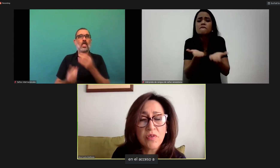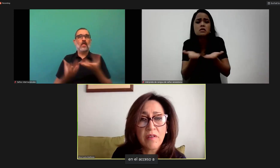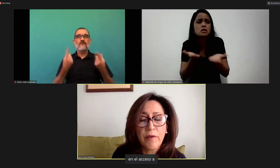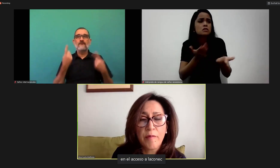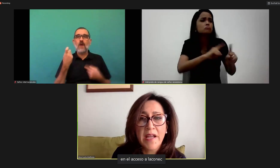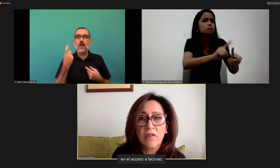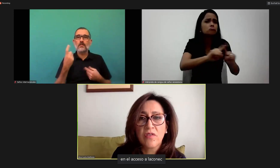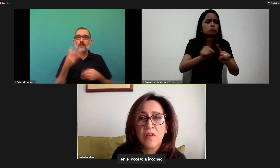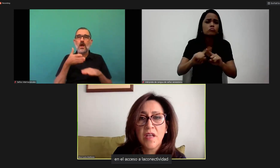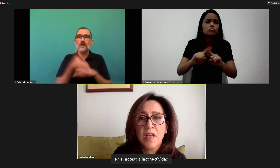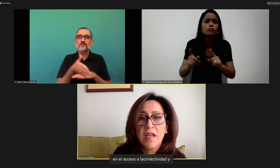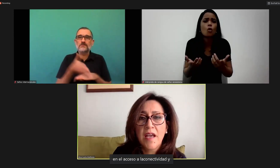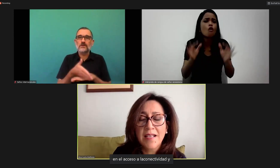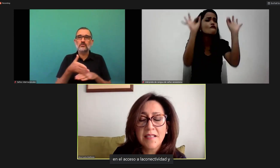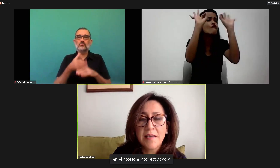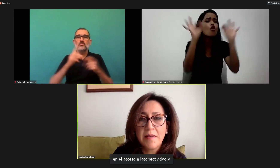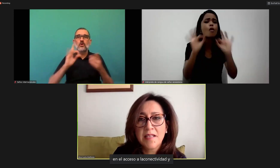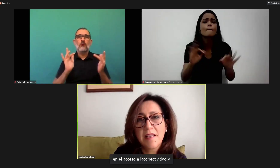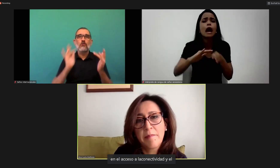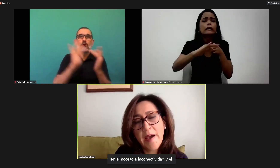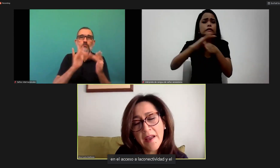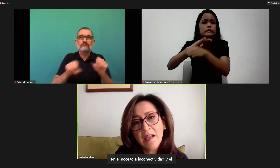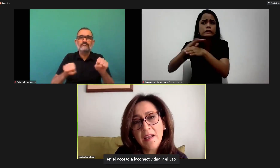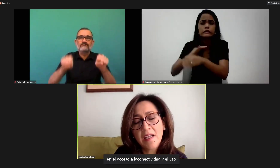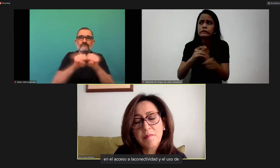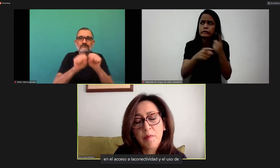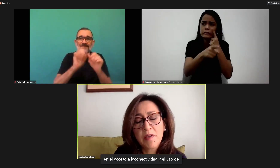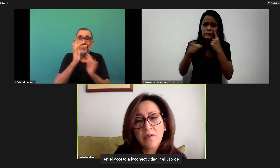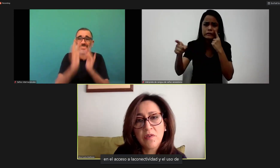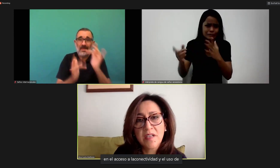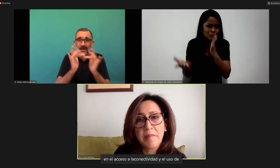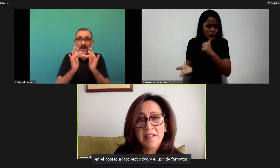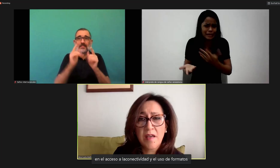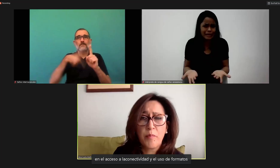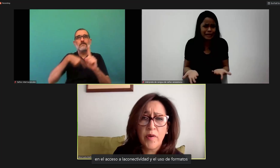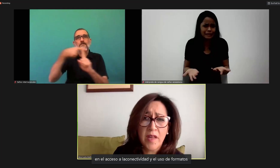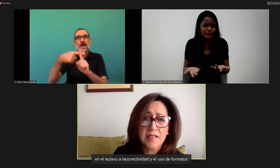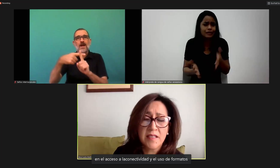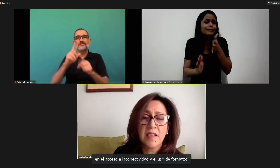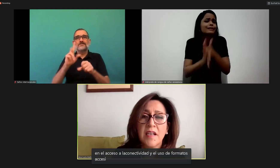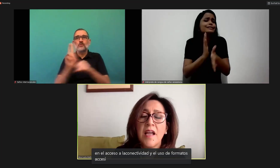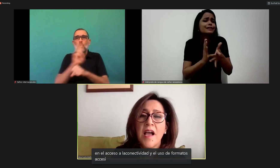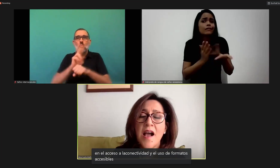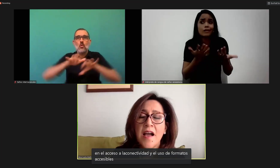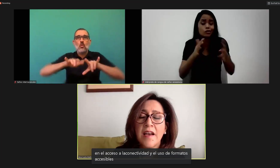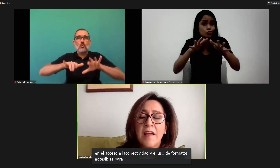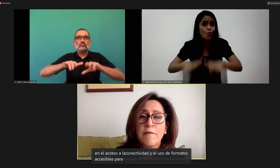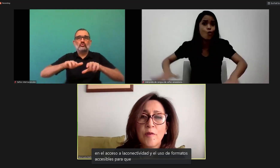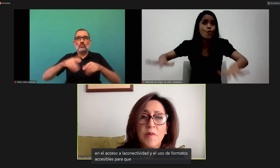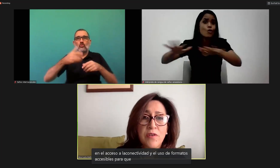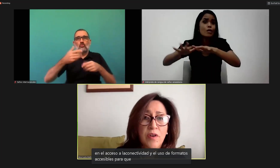el uso de formatos accesibles para que la población con discapacidad pueda acceder